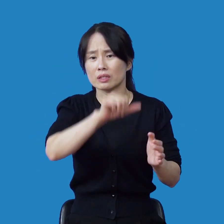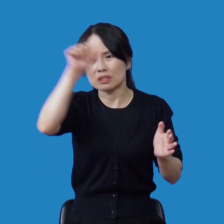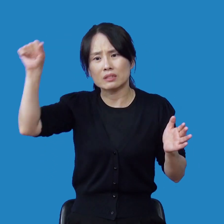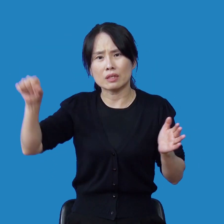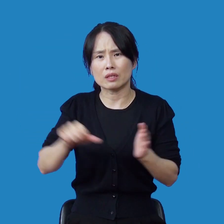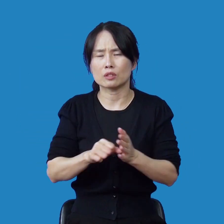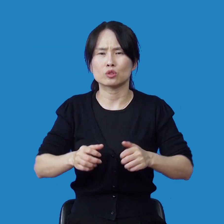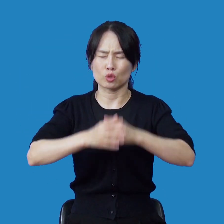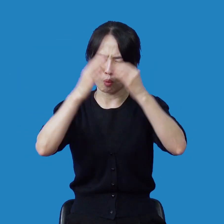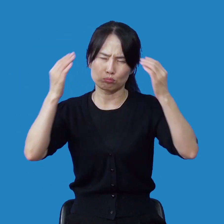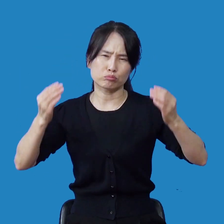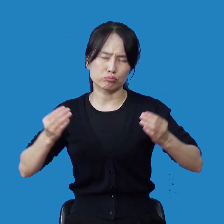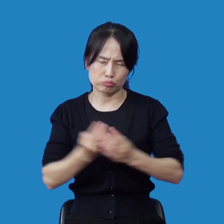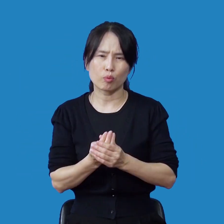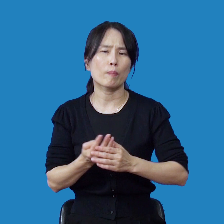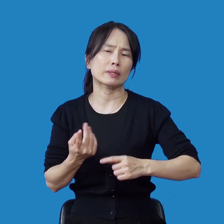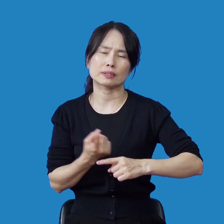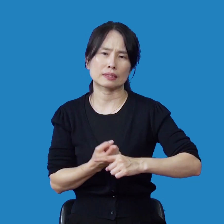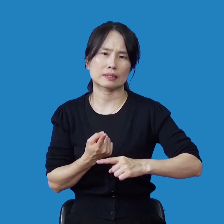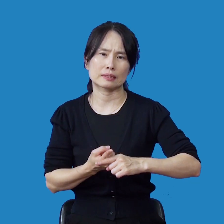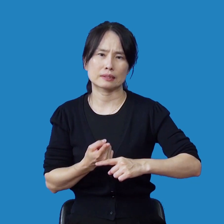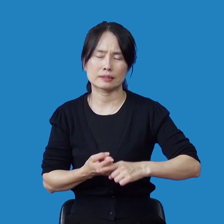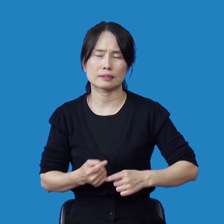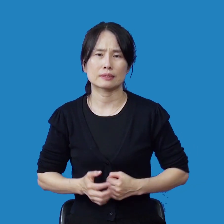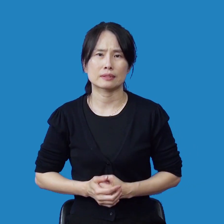말하는 것입니다.